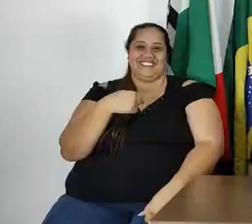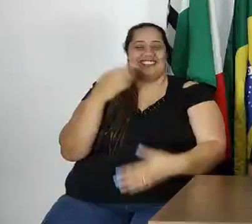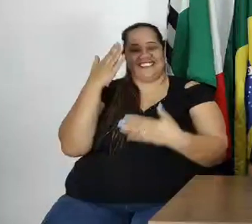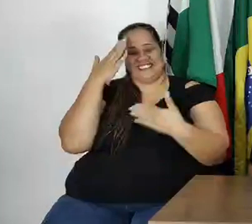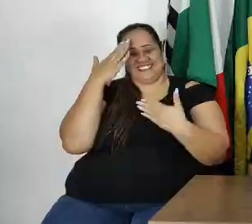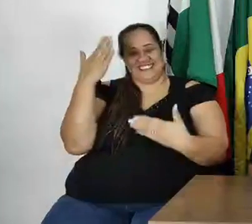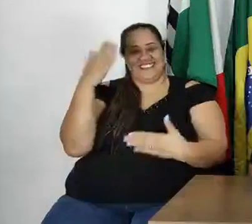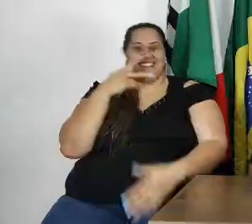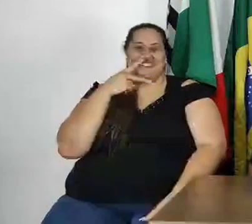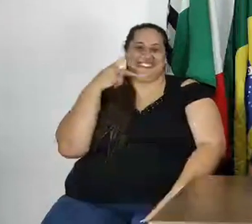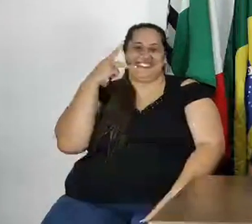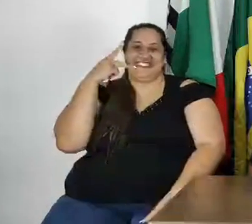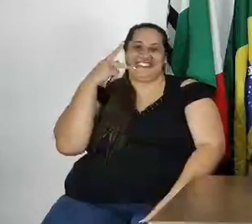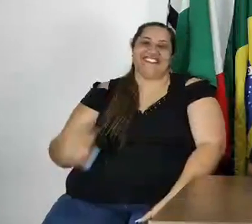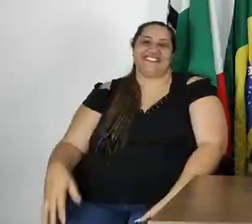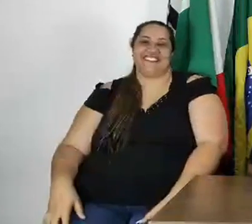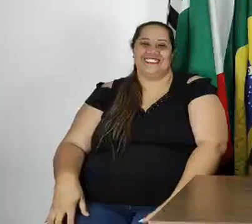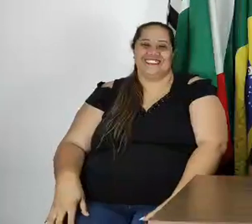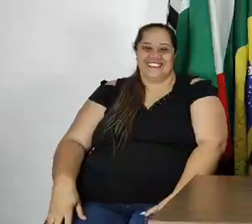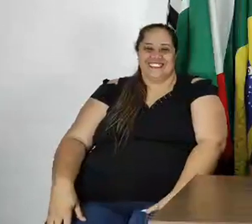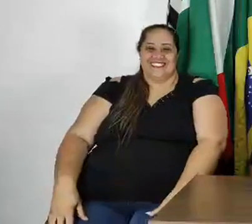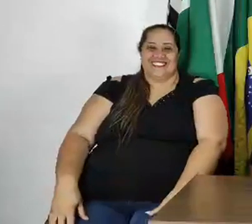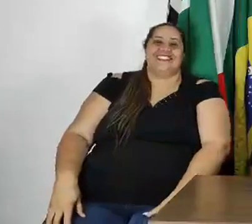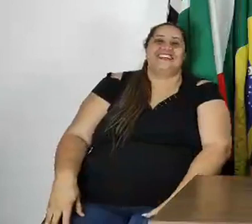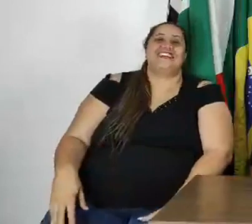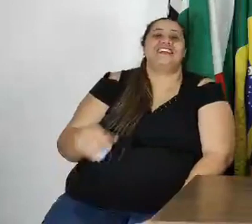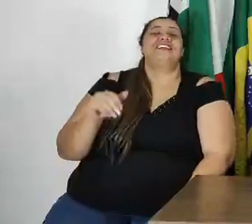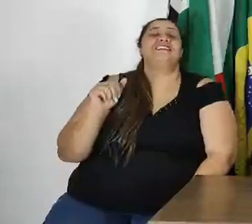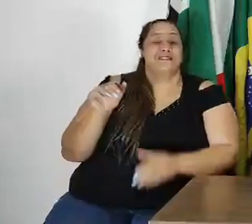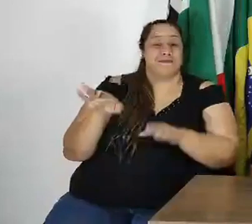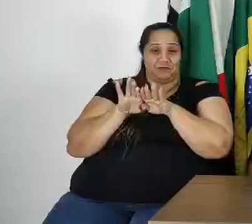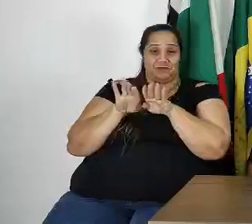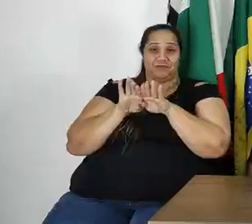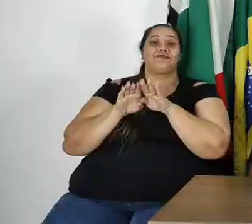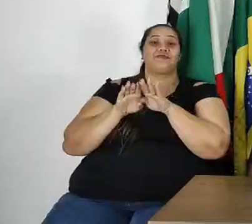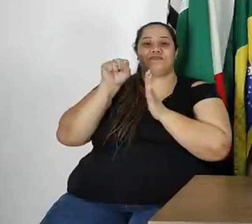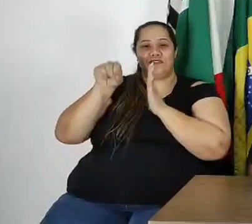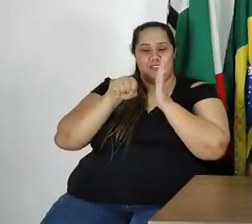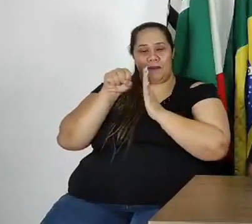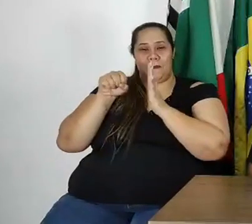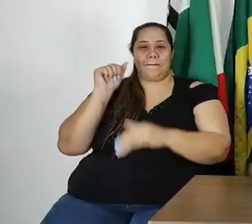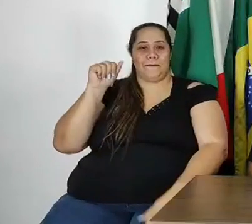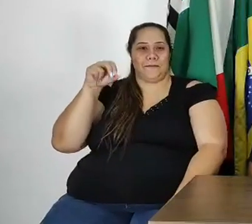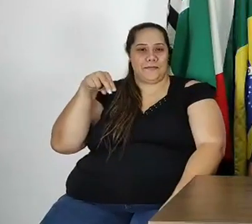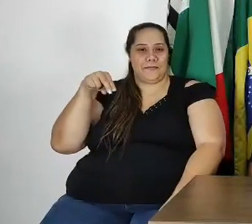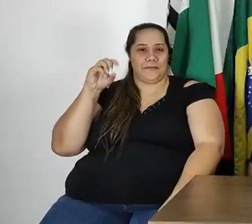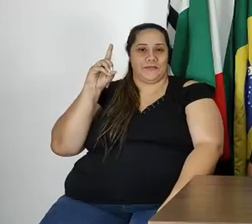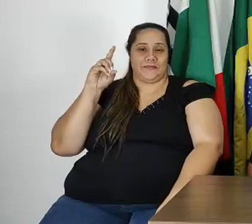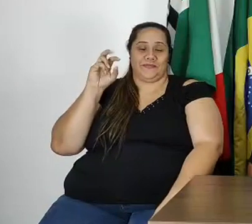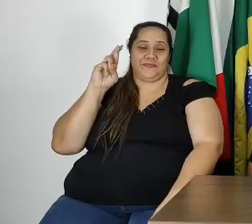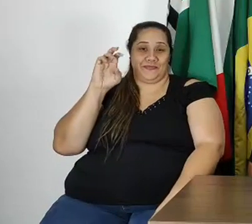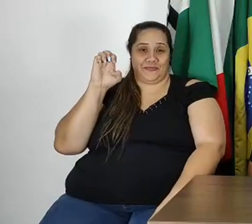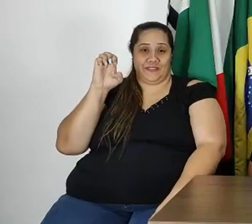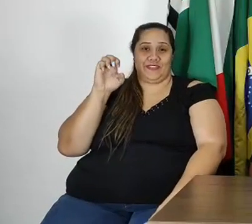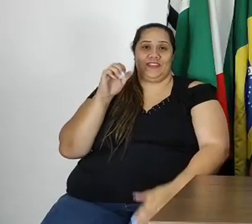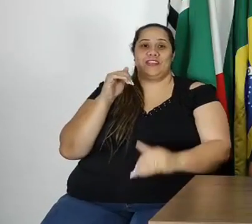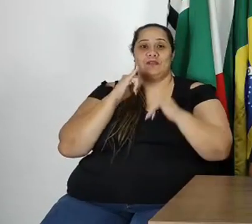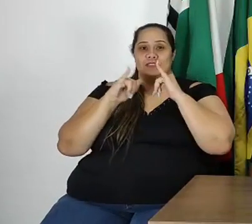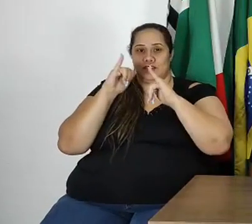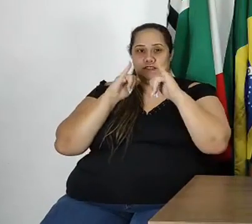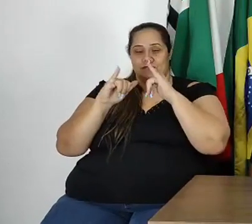Obrigada, Pati. Tô com o André na filmagem e vou começar com os avisos, tá?